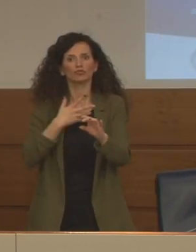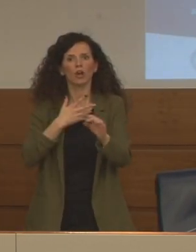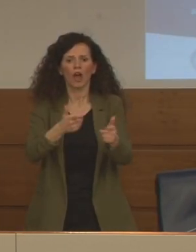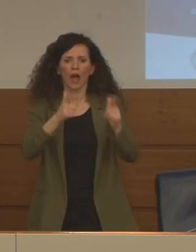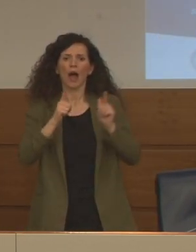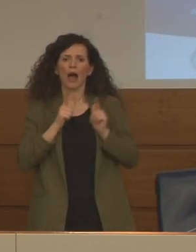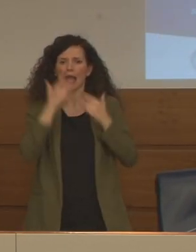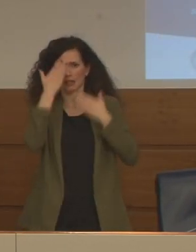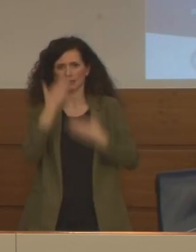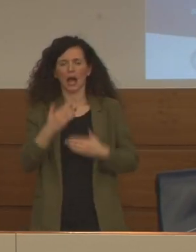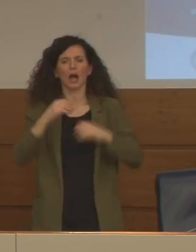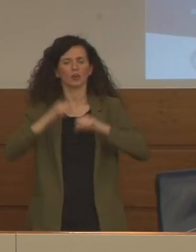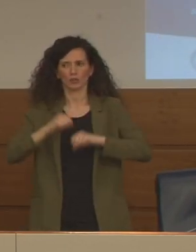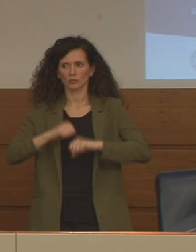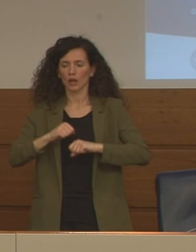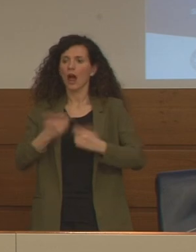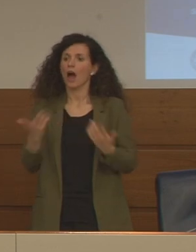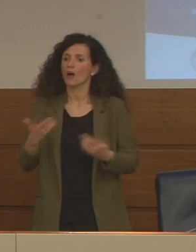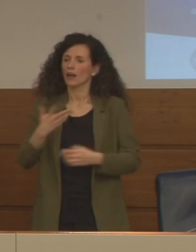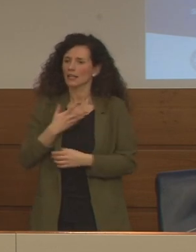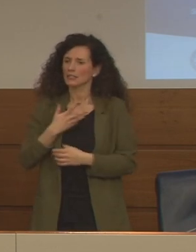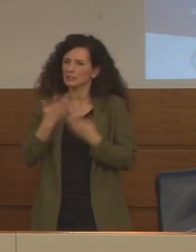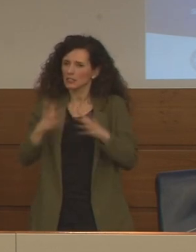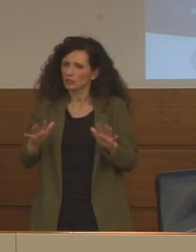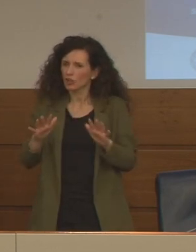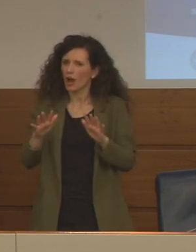delle cose che ha detto precedentemente